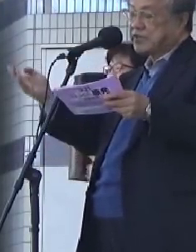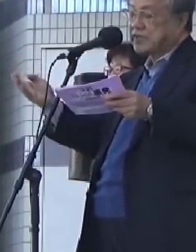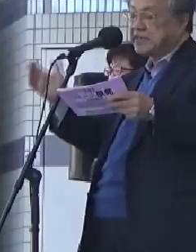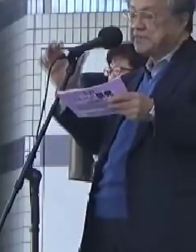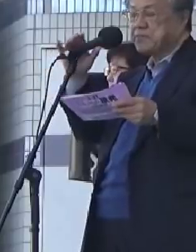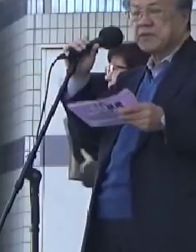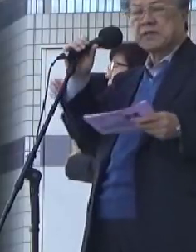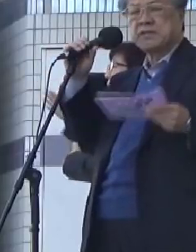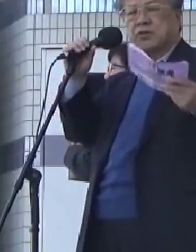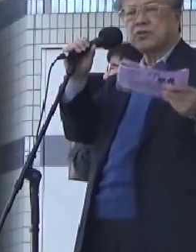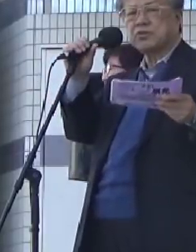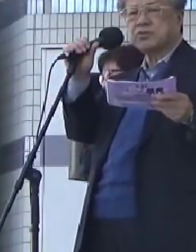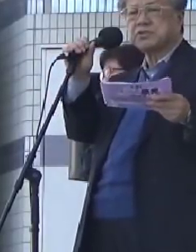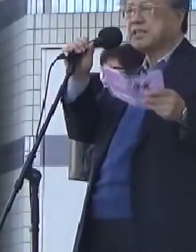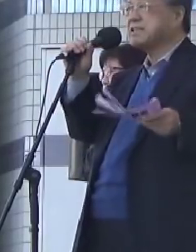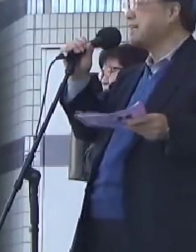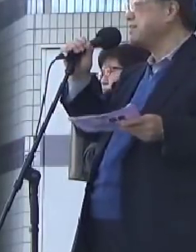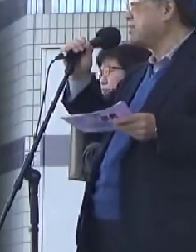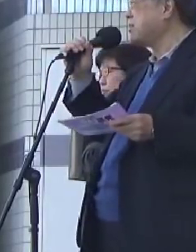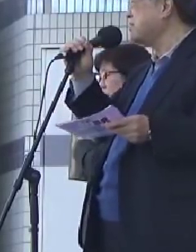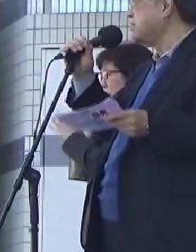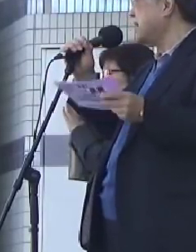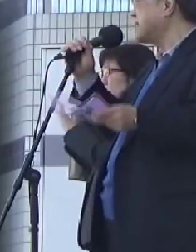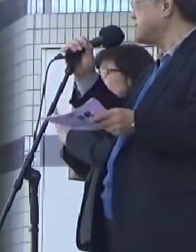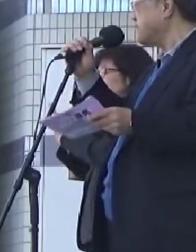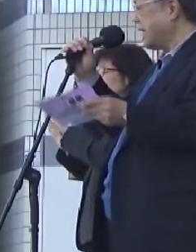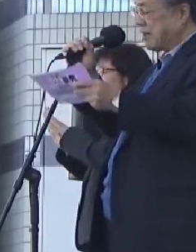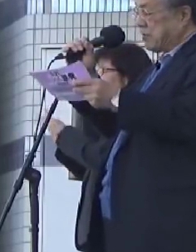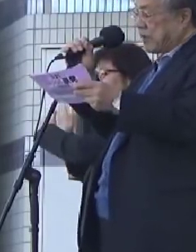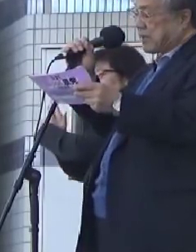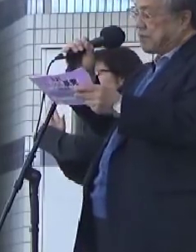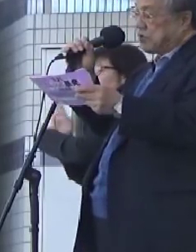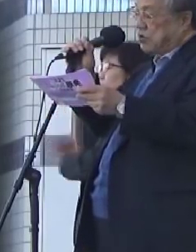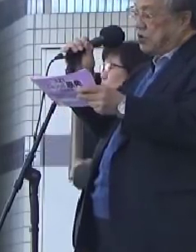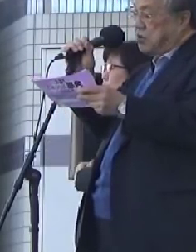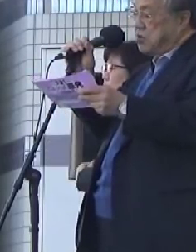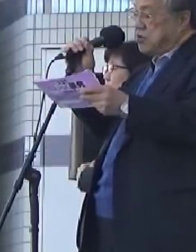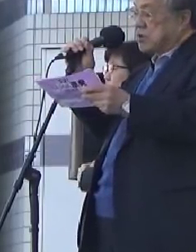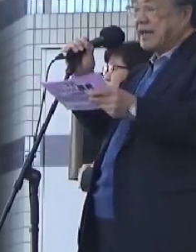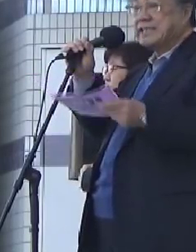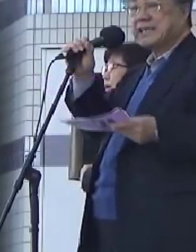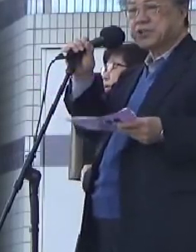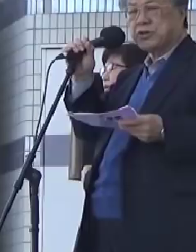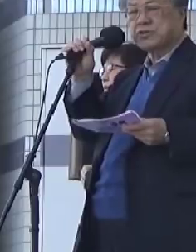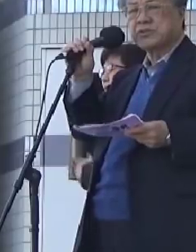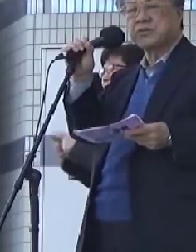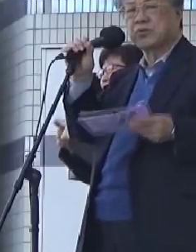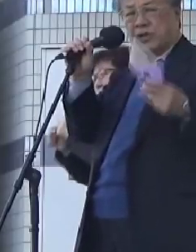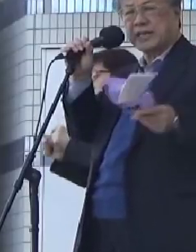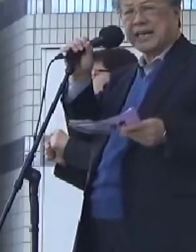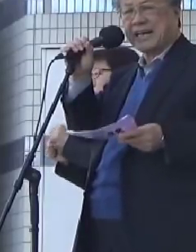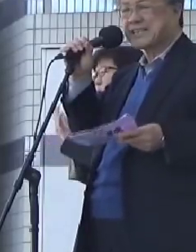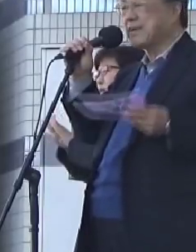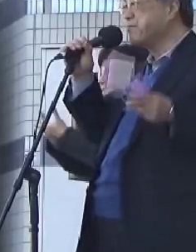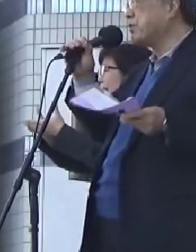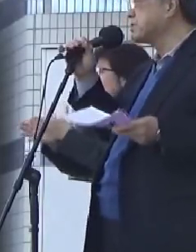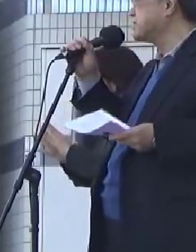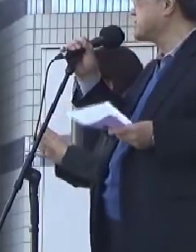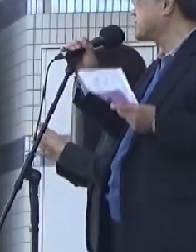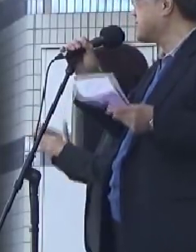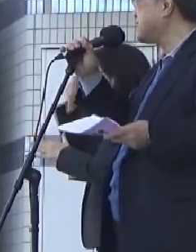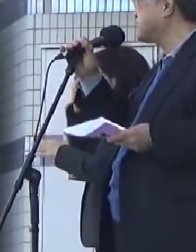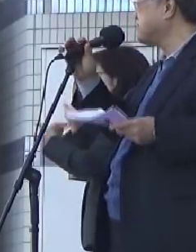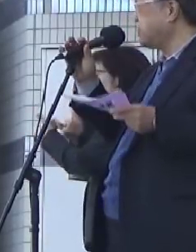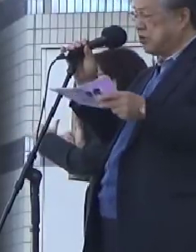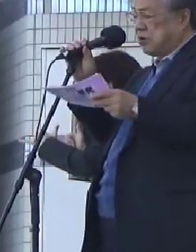の弾よけに日本の自衛隊をあるいは若者を駆り出そう、これが憲法